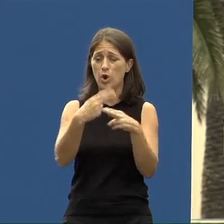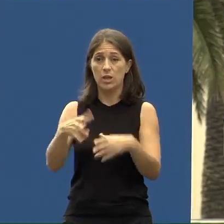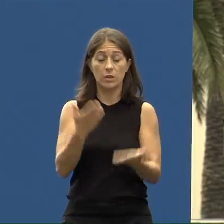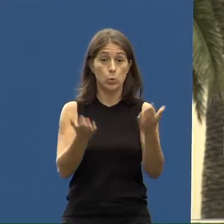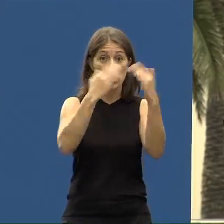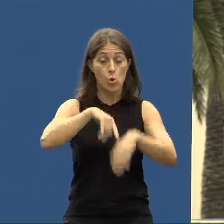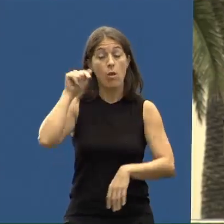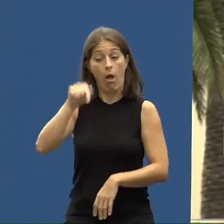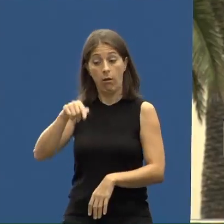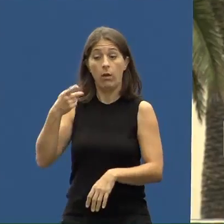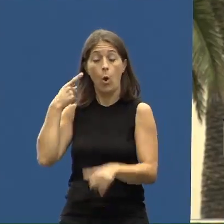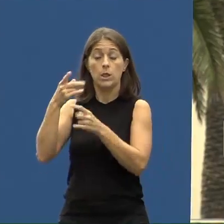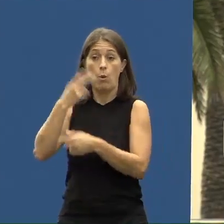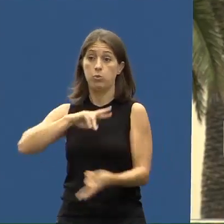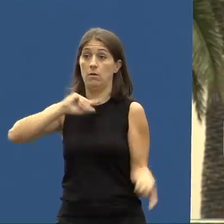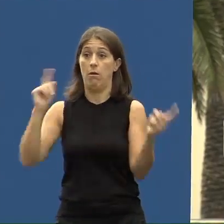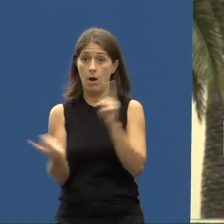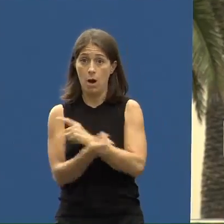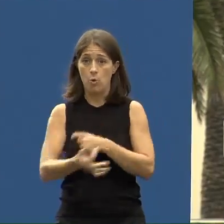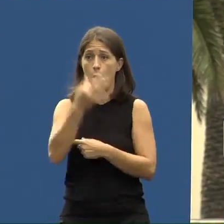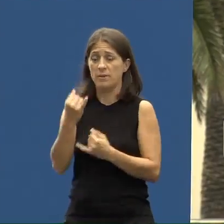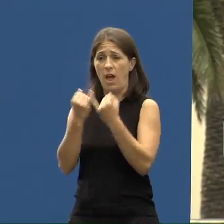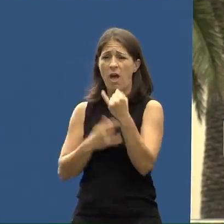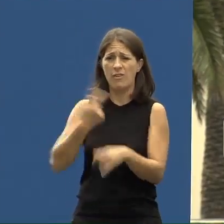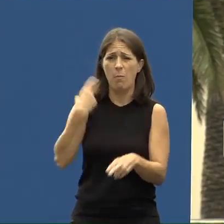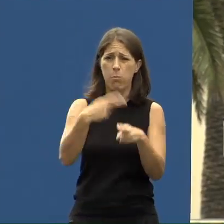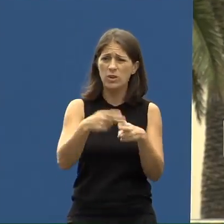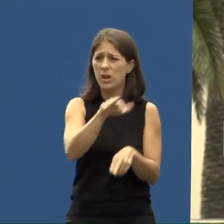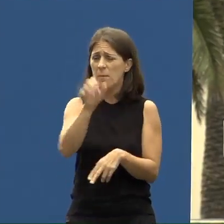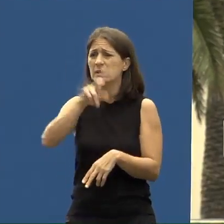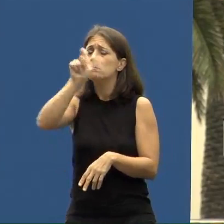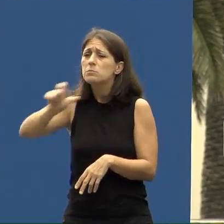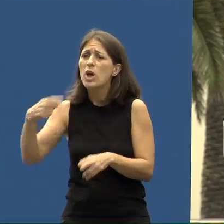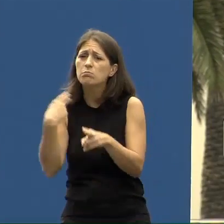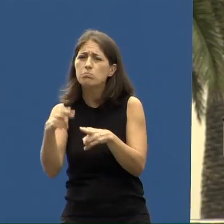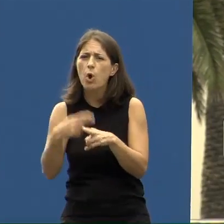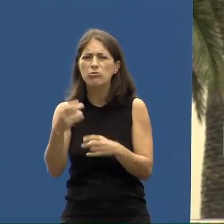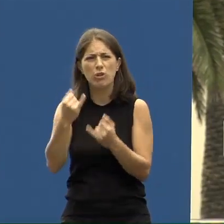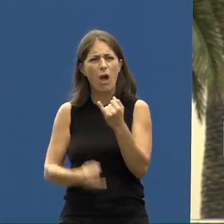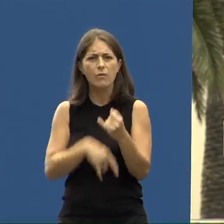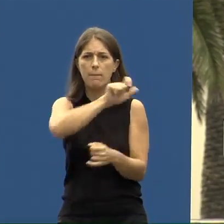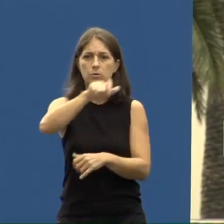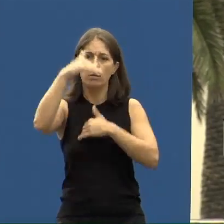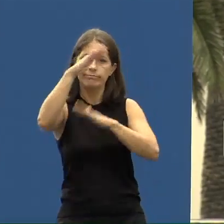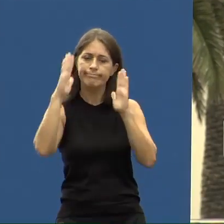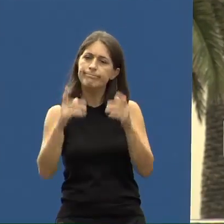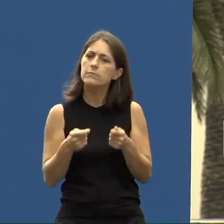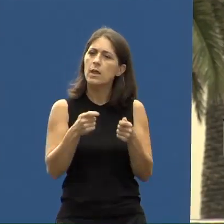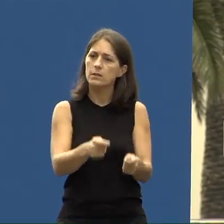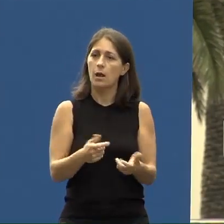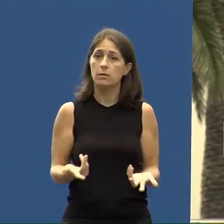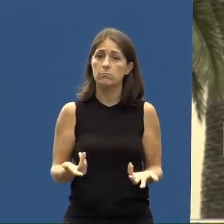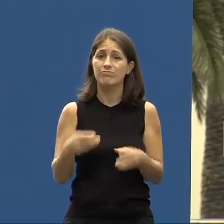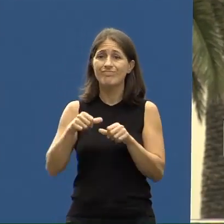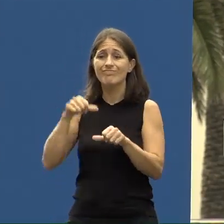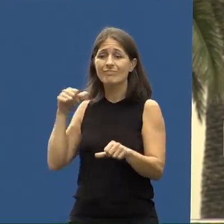e os políticos injustos e poñer a política e os políticos ao servicio do ben común, ao servicio da cidadanía. Pero deso, na historia do noso